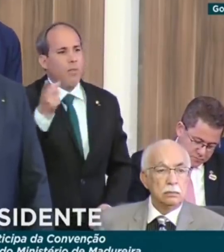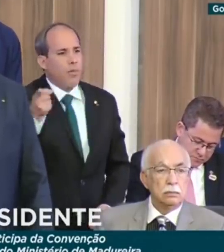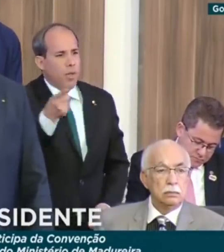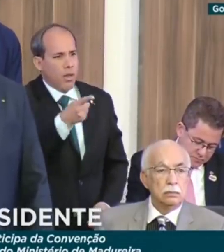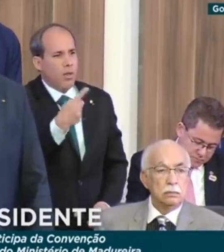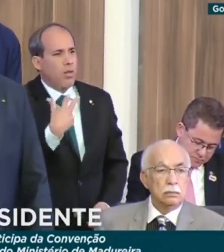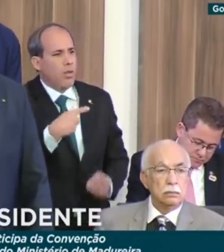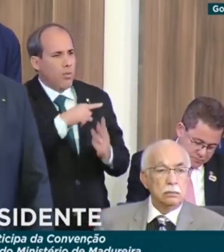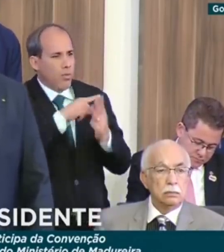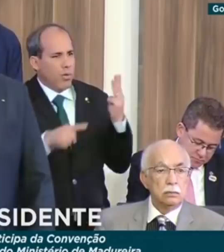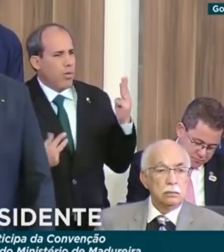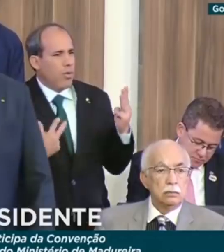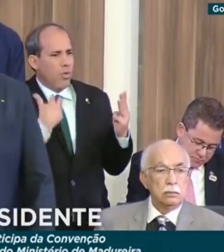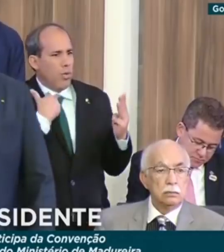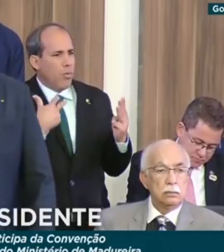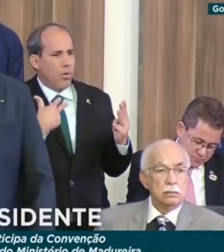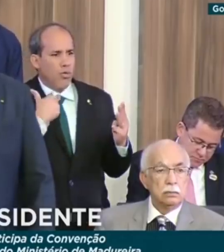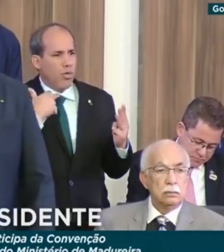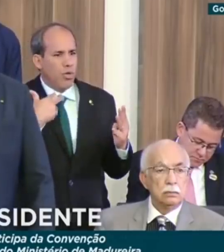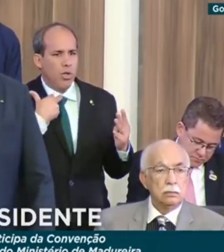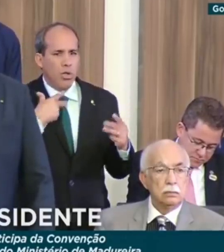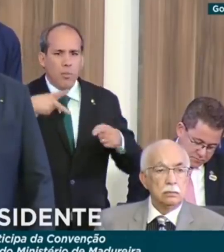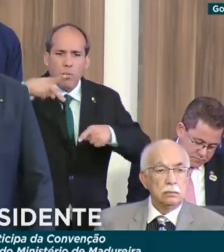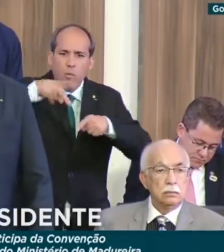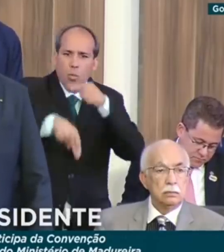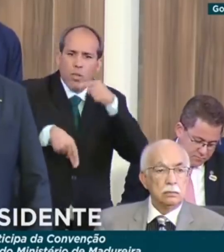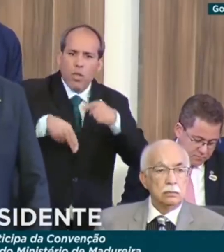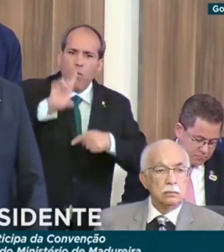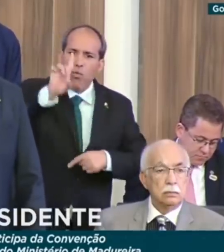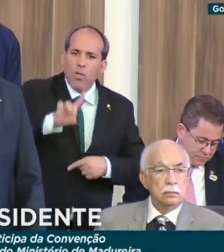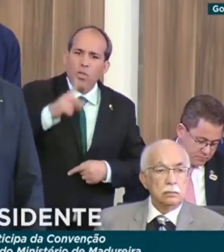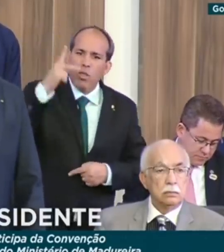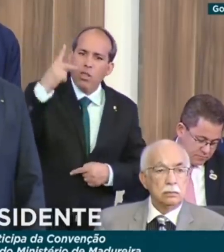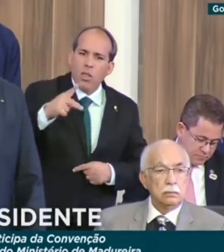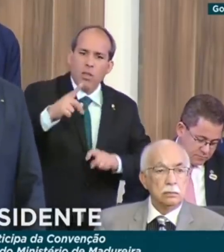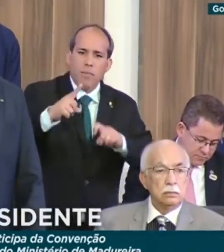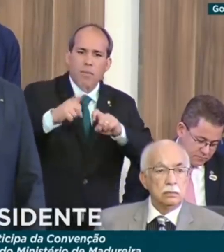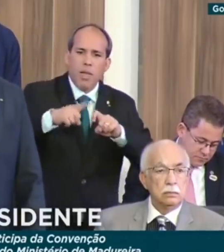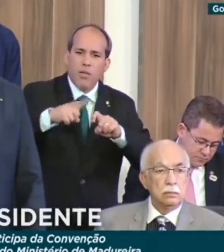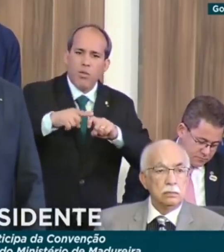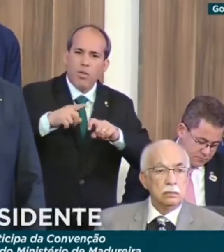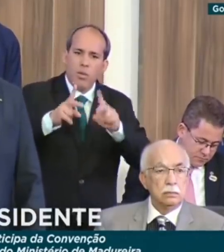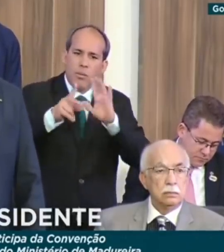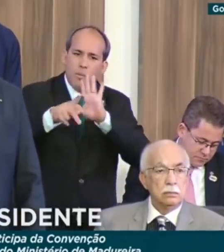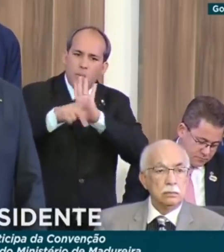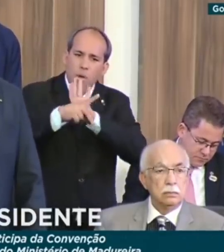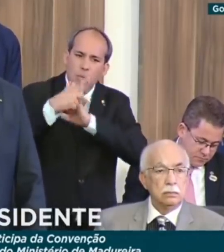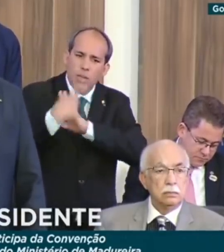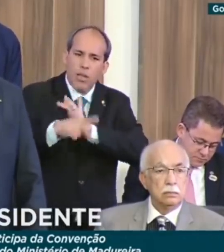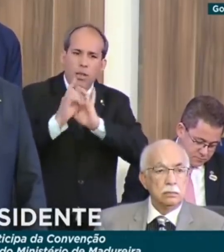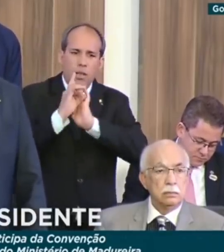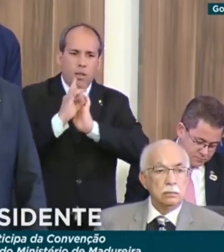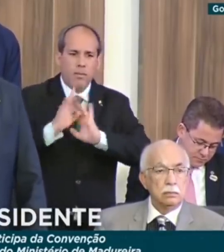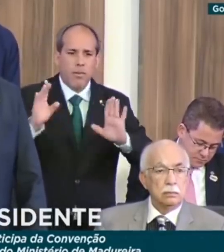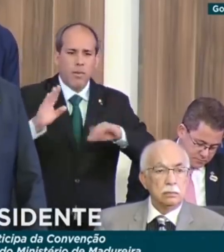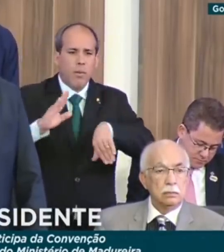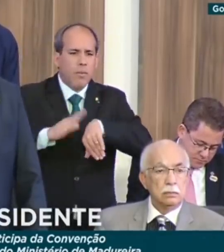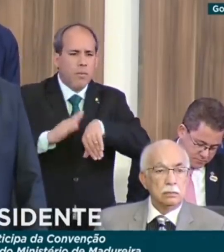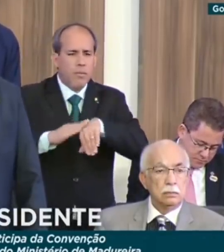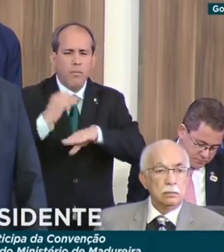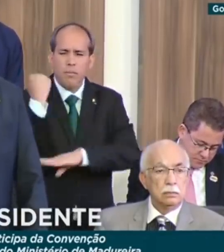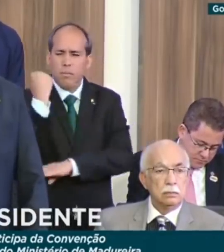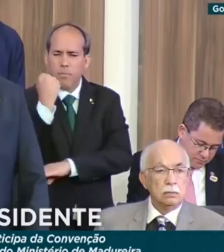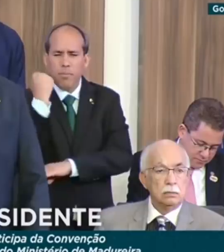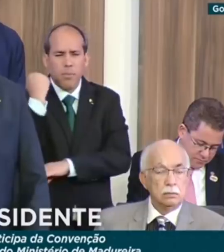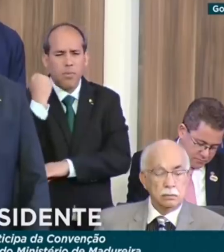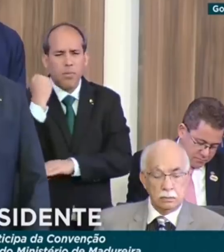podíamos tolher os médicos da sua liberdade, de um momento grave como aquele que